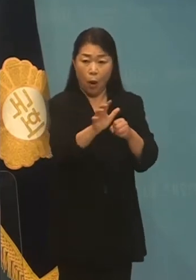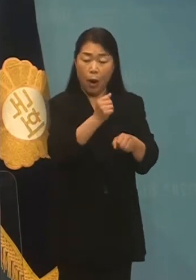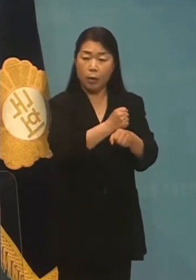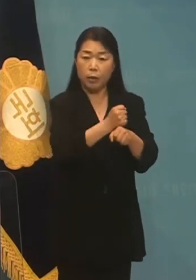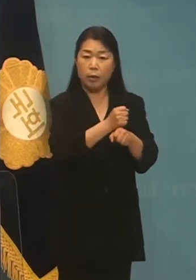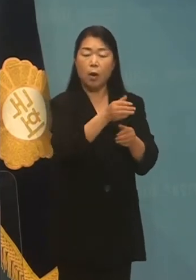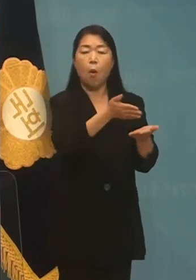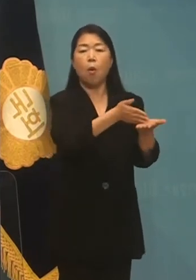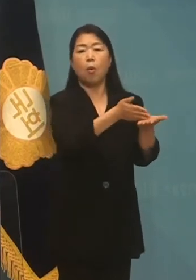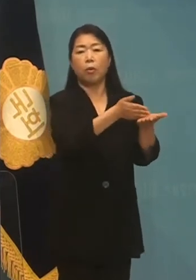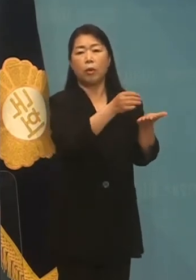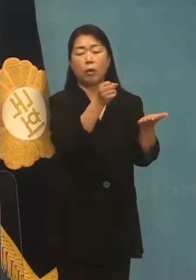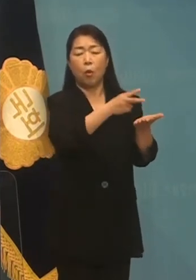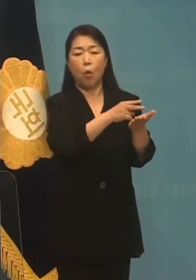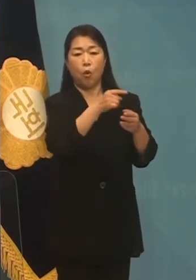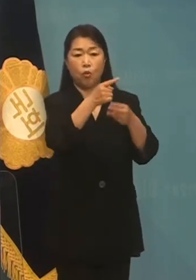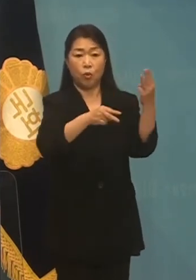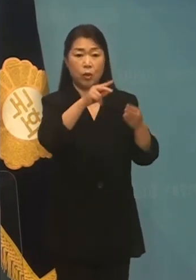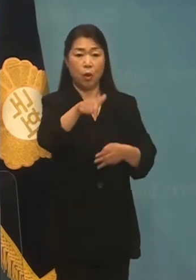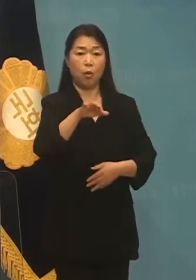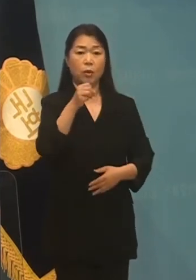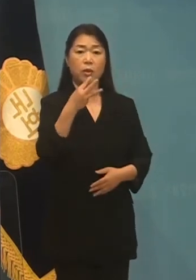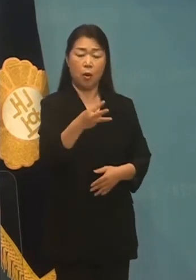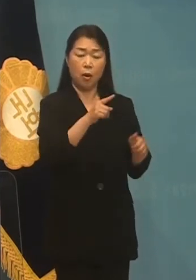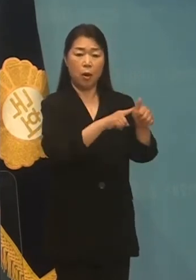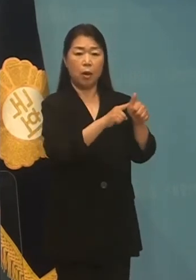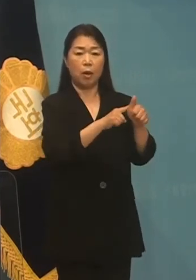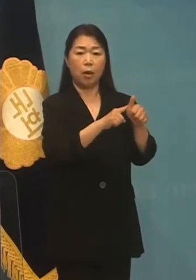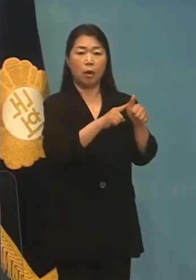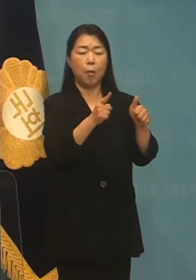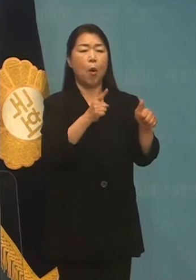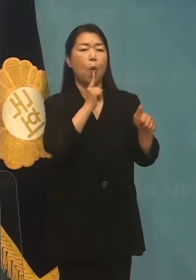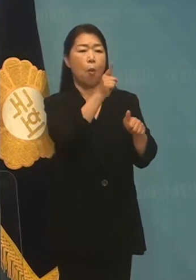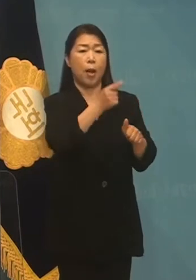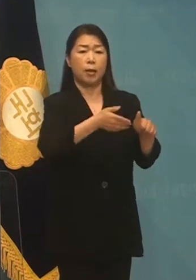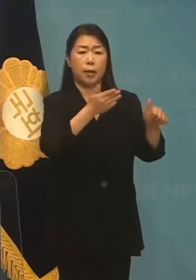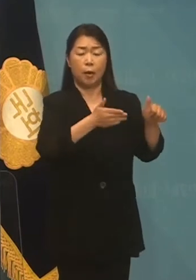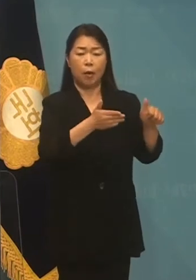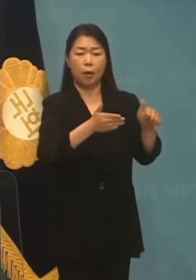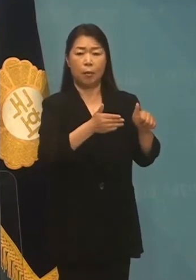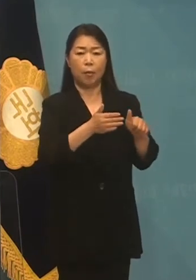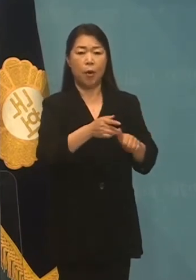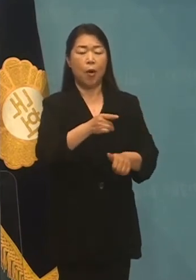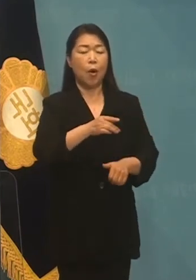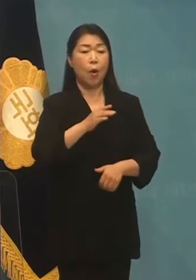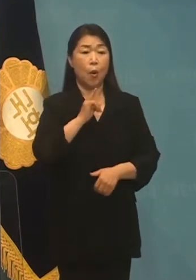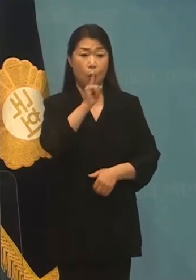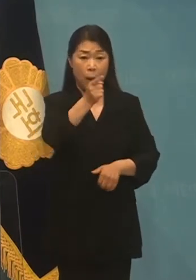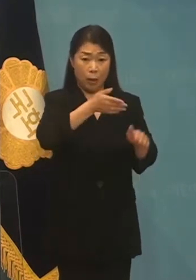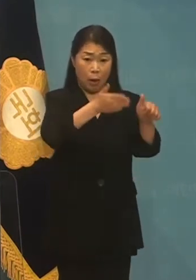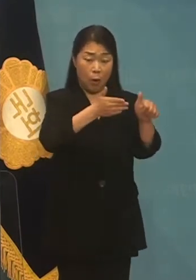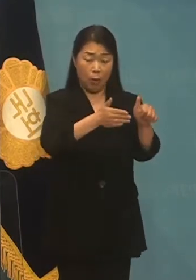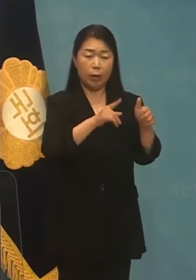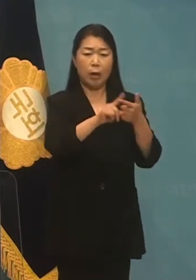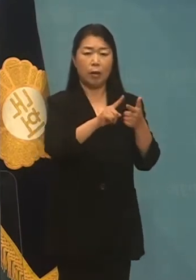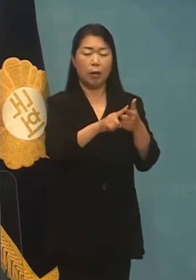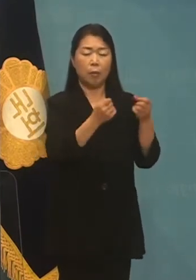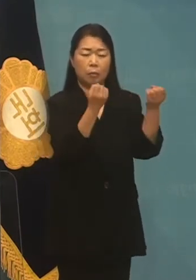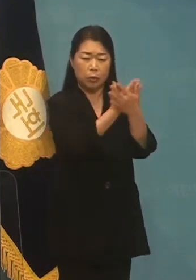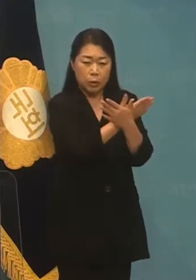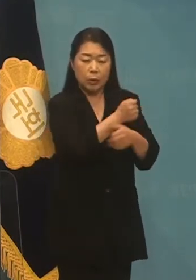야당의 배후에 윤석열 총무 고발 사건을 물타기 하려는 정치